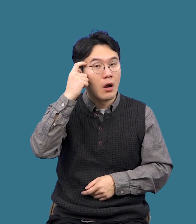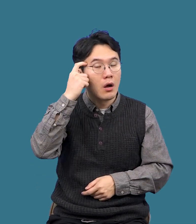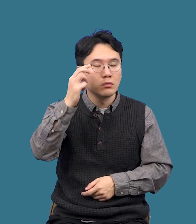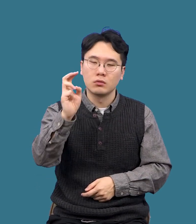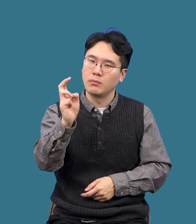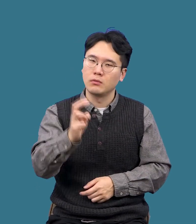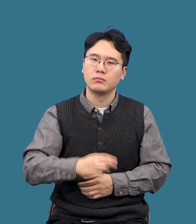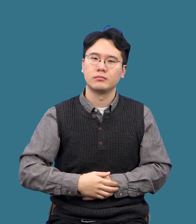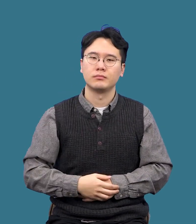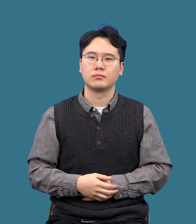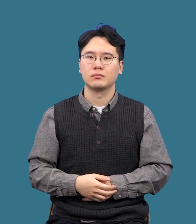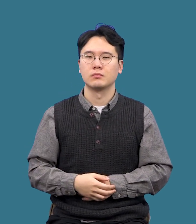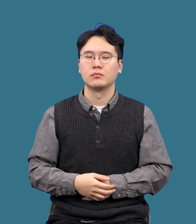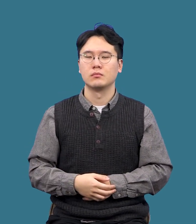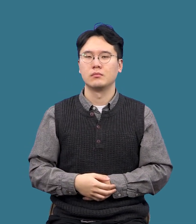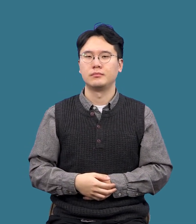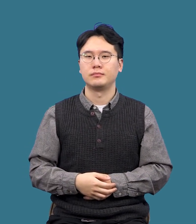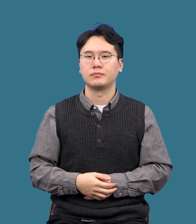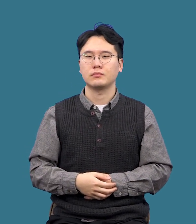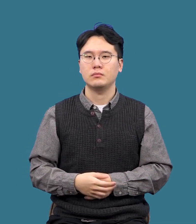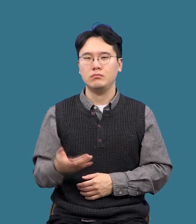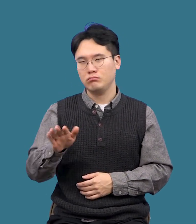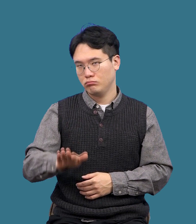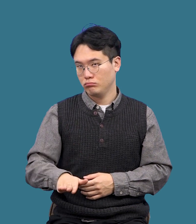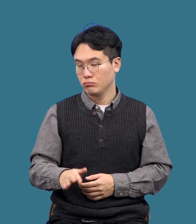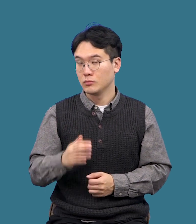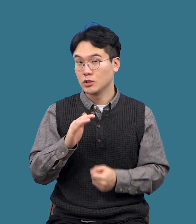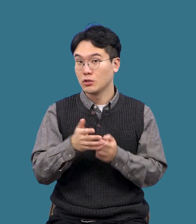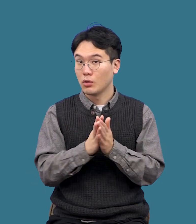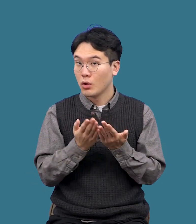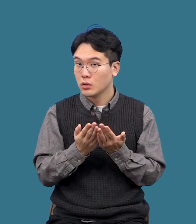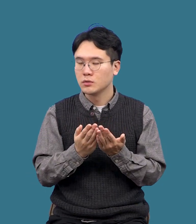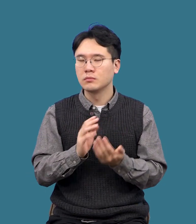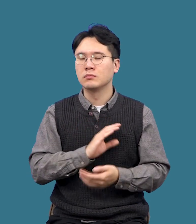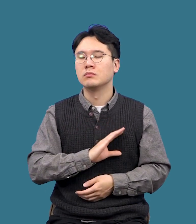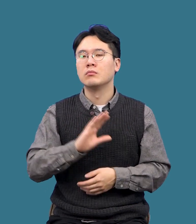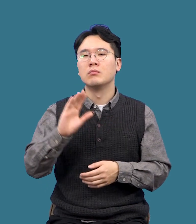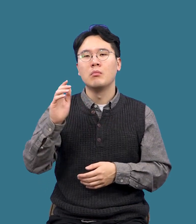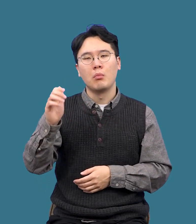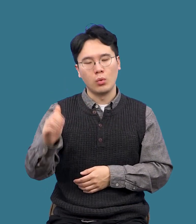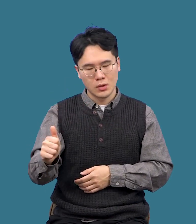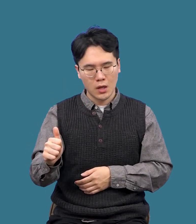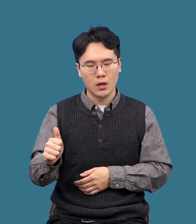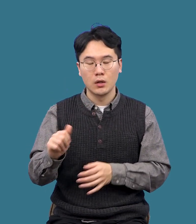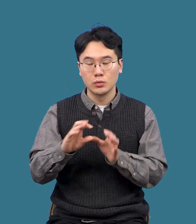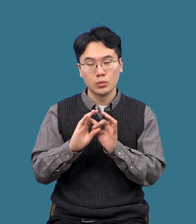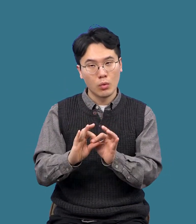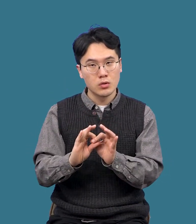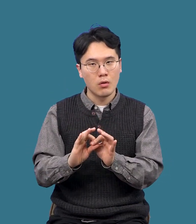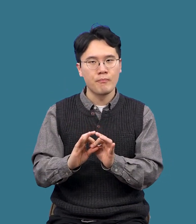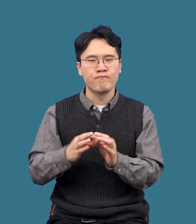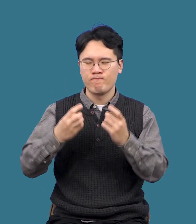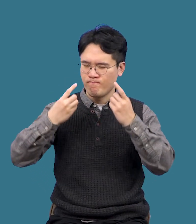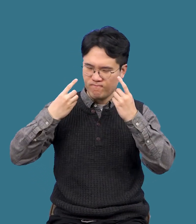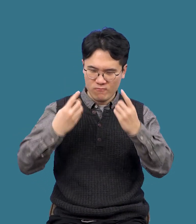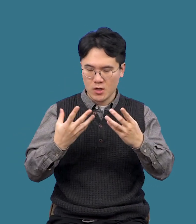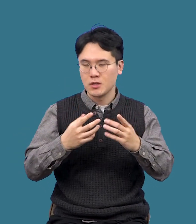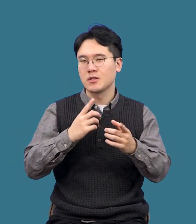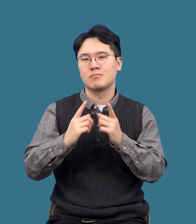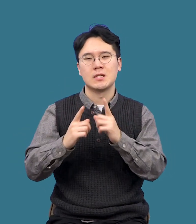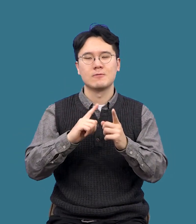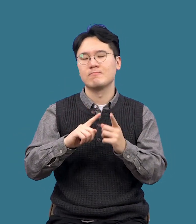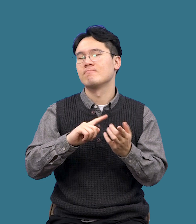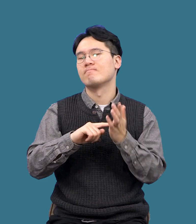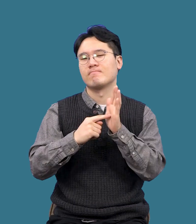했을지 모릅니다. 그러나 성경은 모세를 통해서 일찍이 분명하게 이런 말씀을